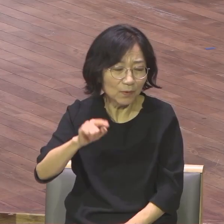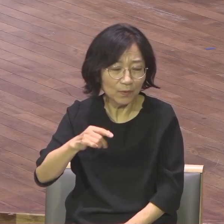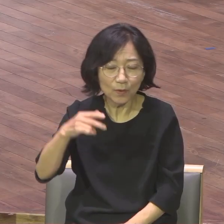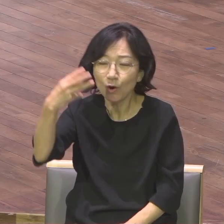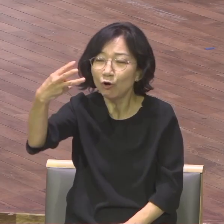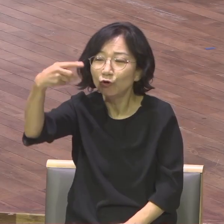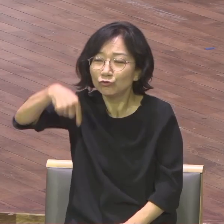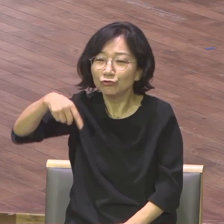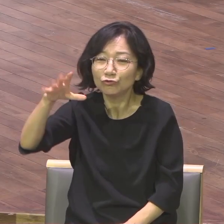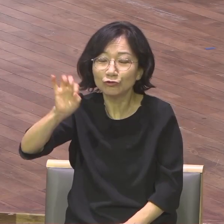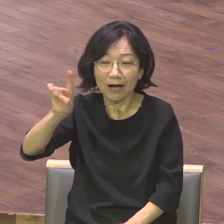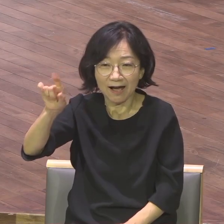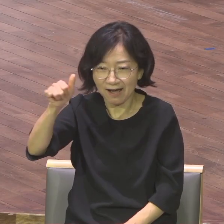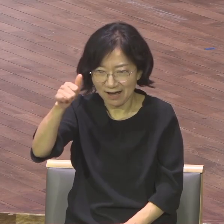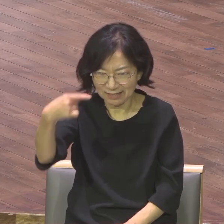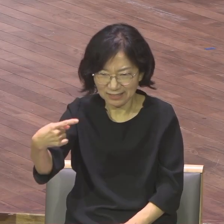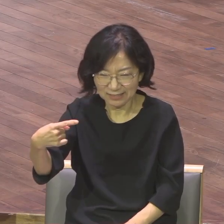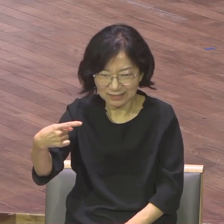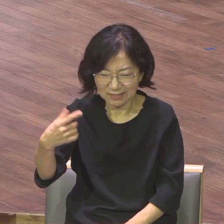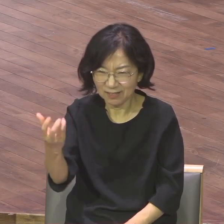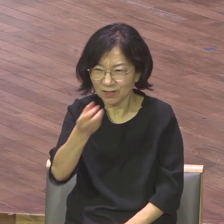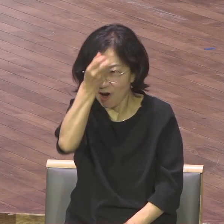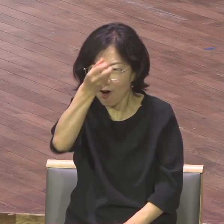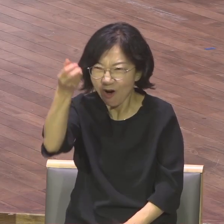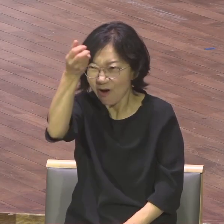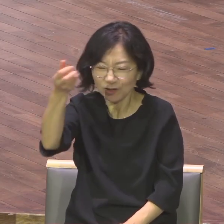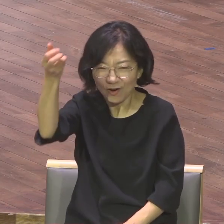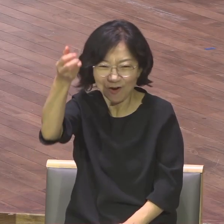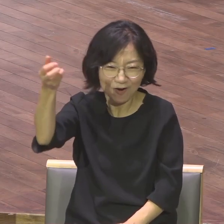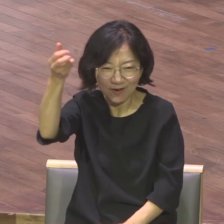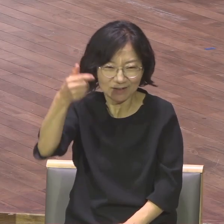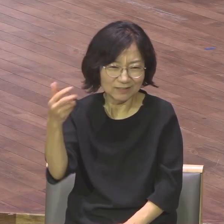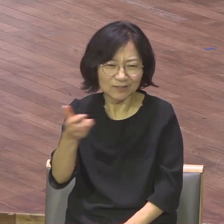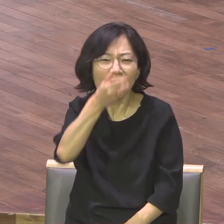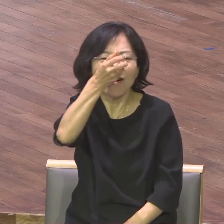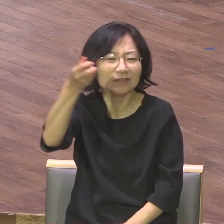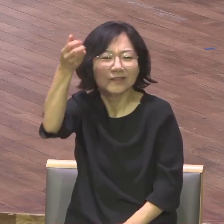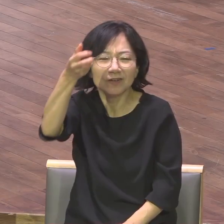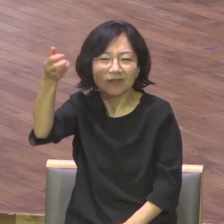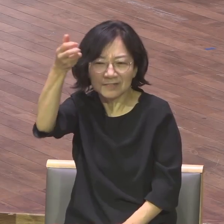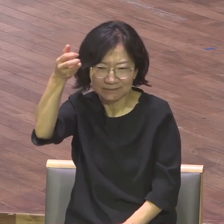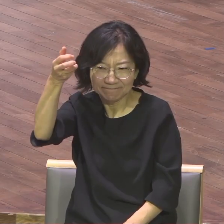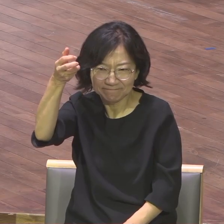말합니다. 성령이 루아흐, 생기예요. 성령.